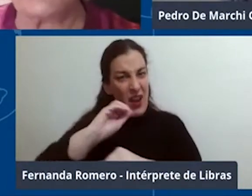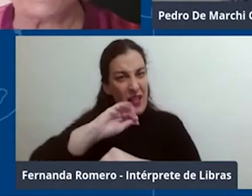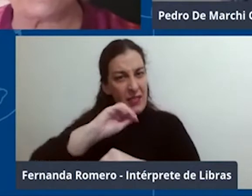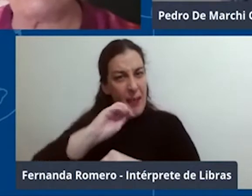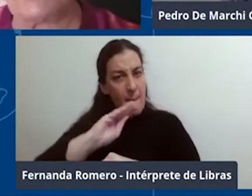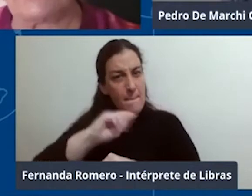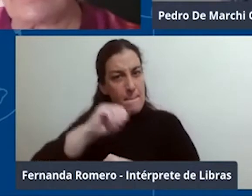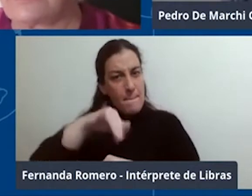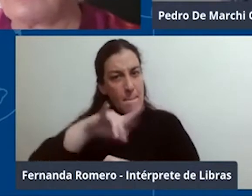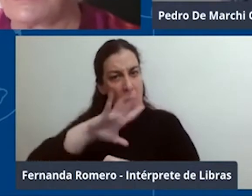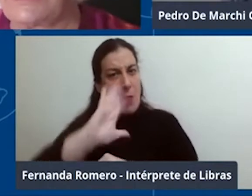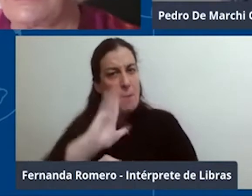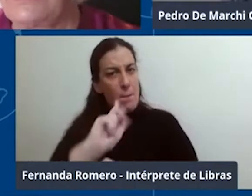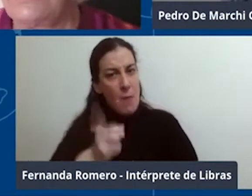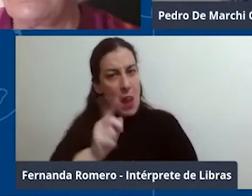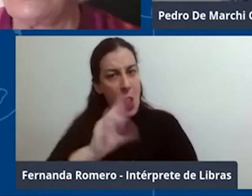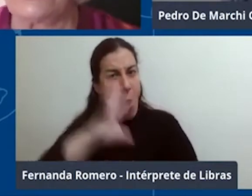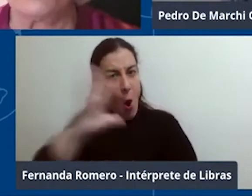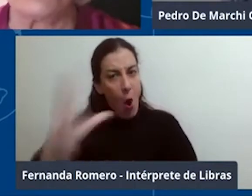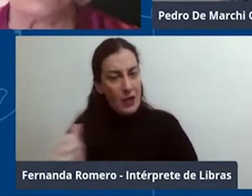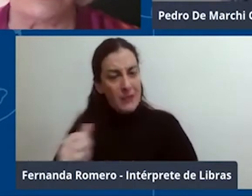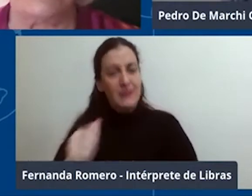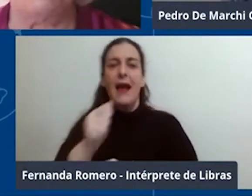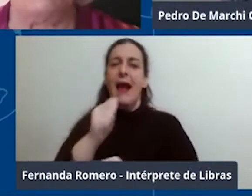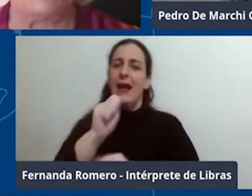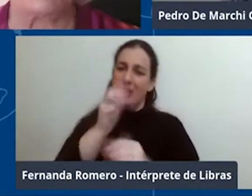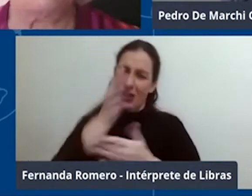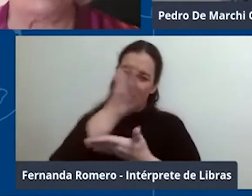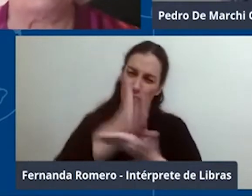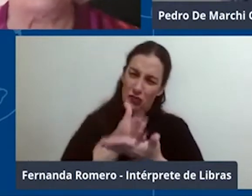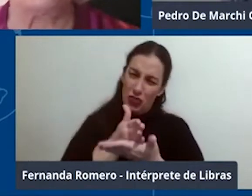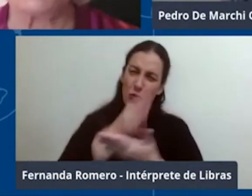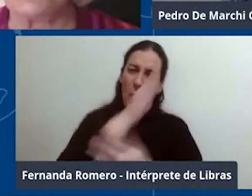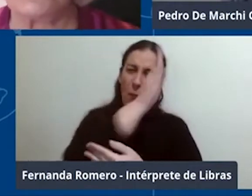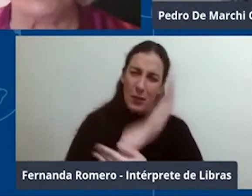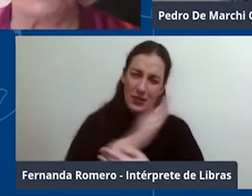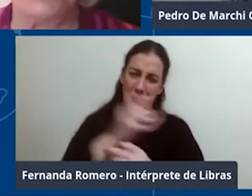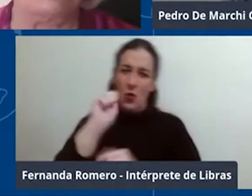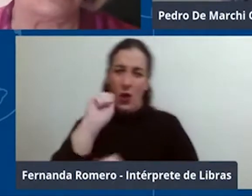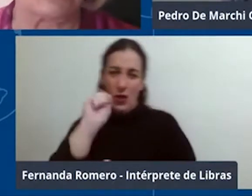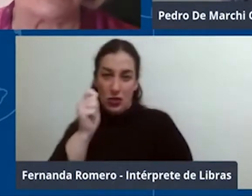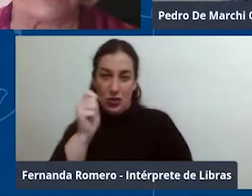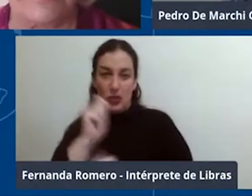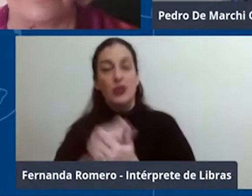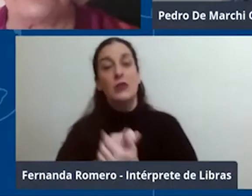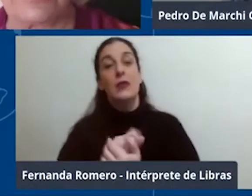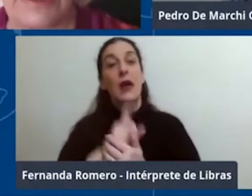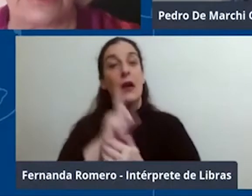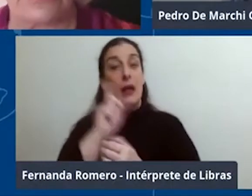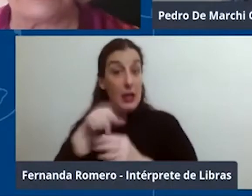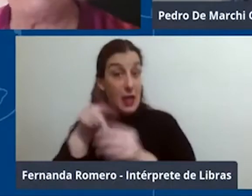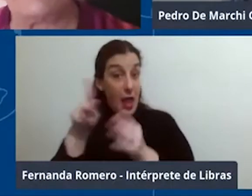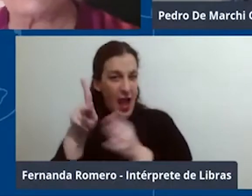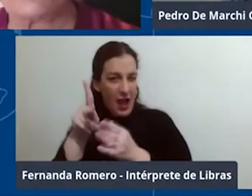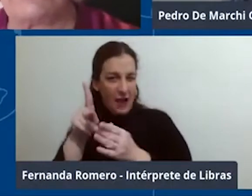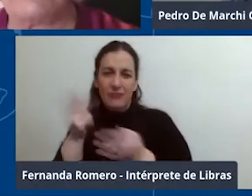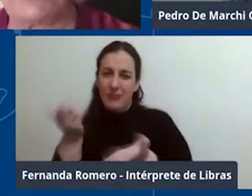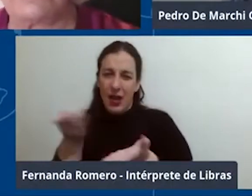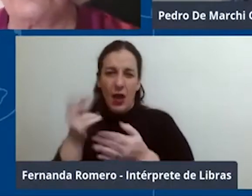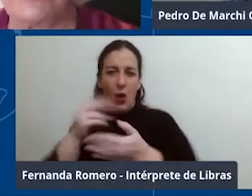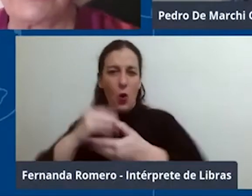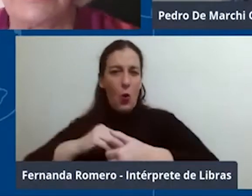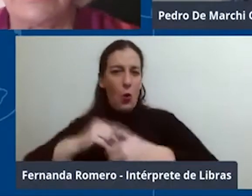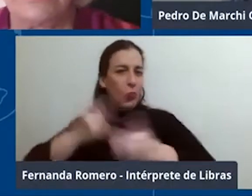parte que a Argentina também teria que pagar, e a concessionária é uma empresa, um consórcio europeu, acho que italiano, que entrou na